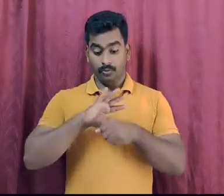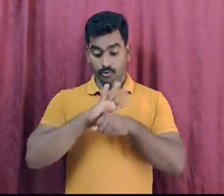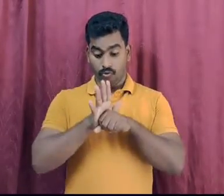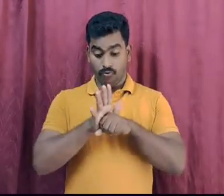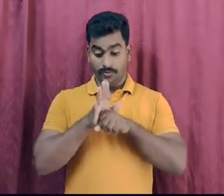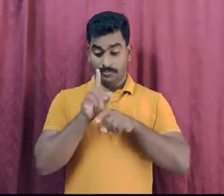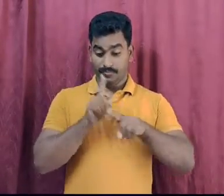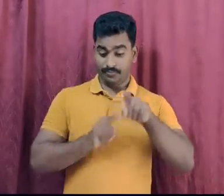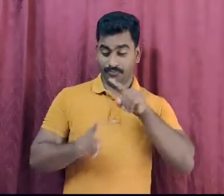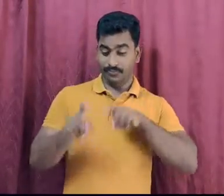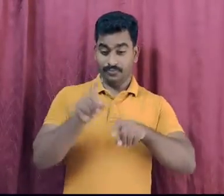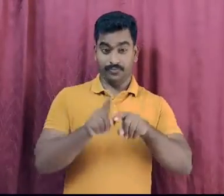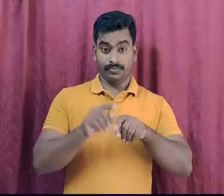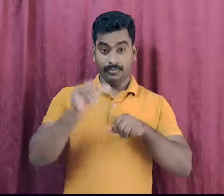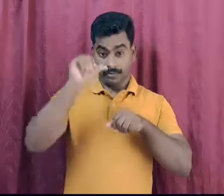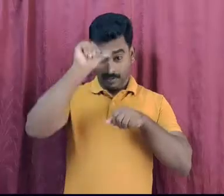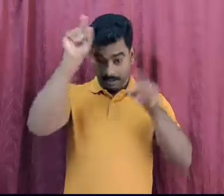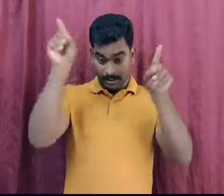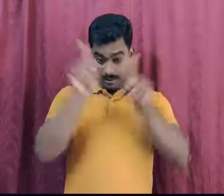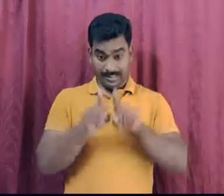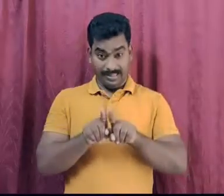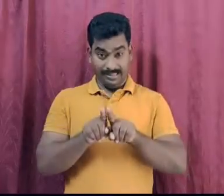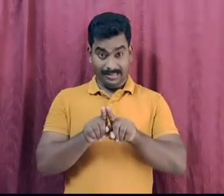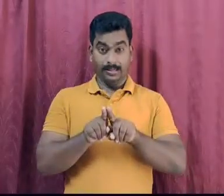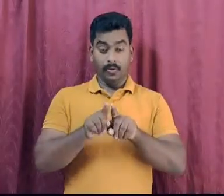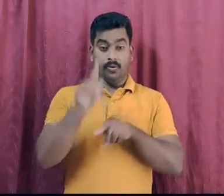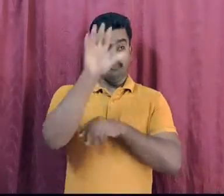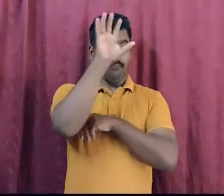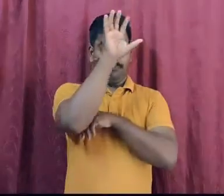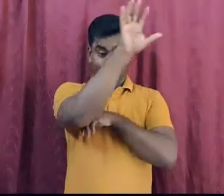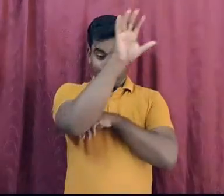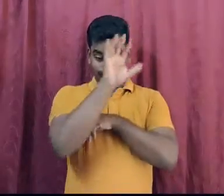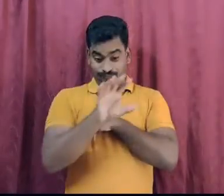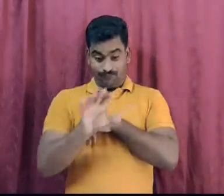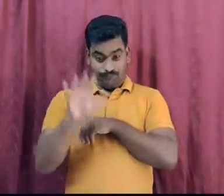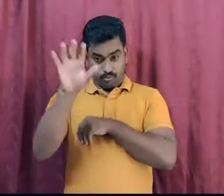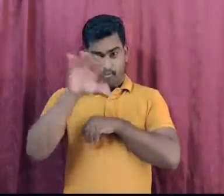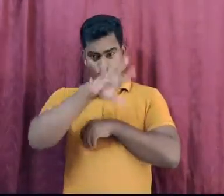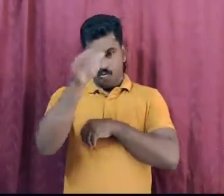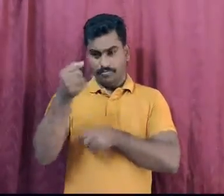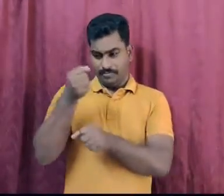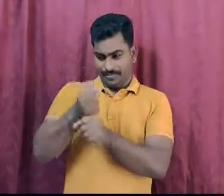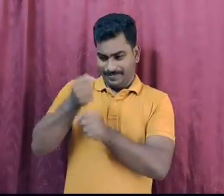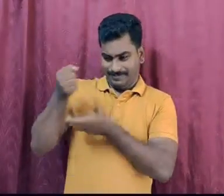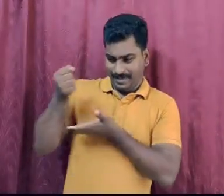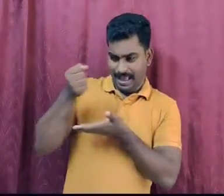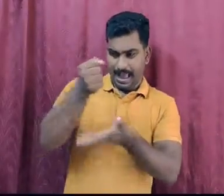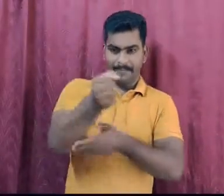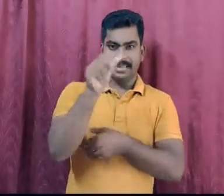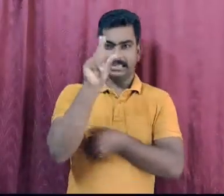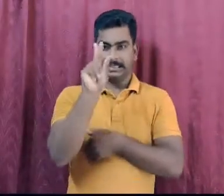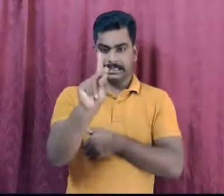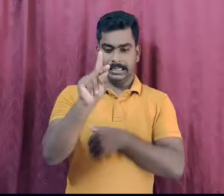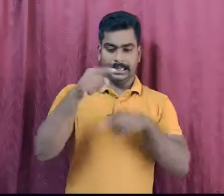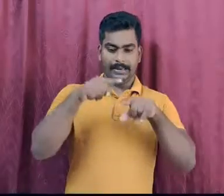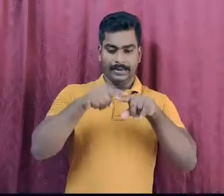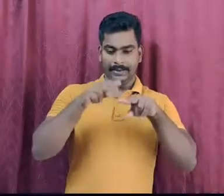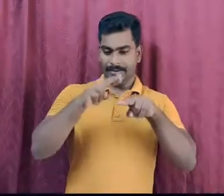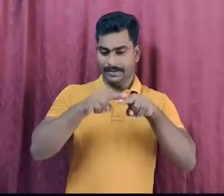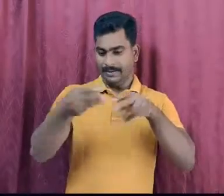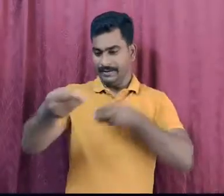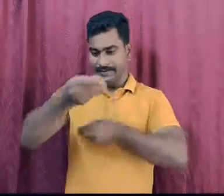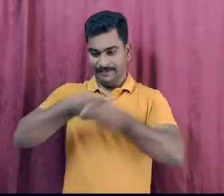കോവിഡ് പശ്ചാത്തലത്തിൽ രാജ്യത്ത് സംസ്ഥാനങ്ങൾക്കുള്ള 2 സാമ്പത്തിക പാക്കേജ് തീരുമാനം നീളുന്നു.